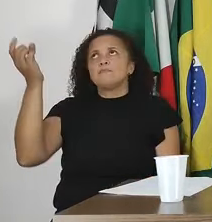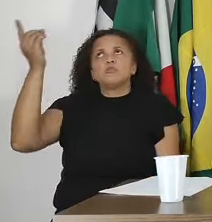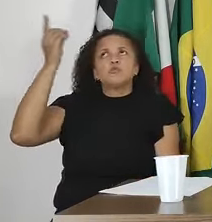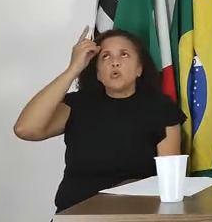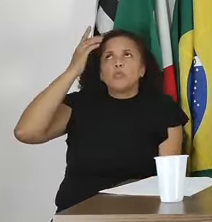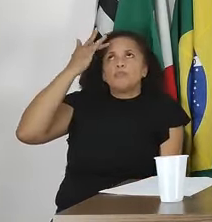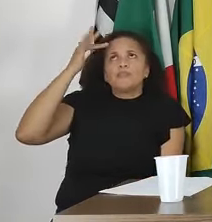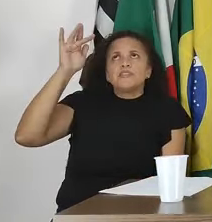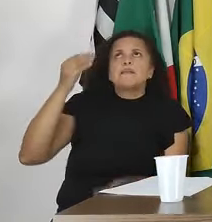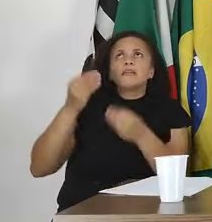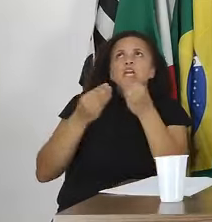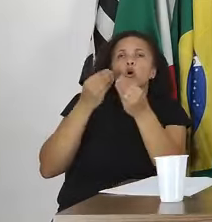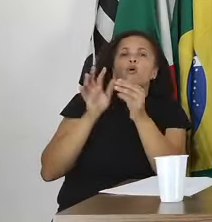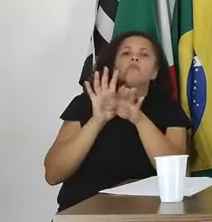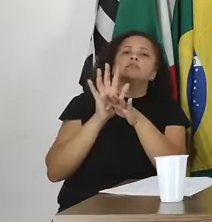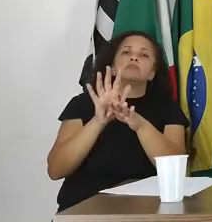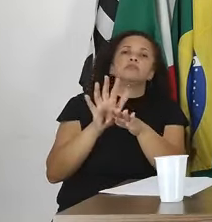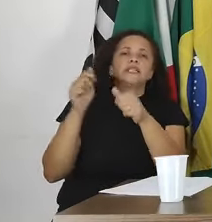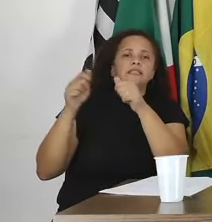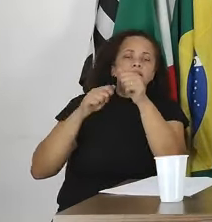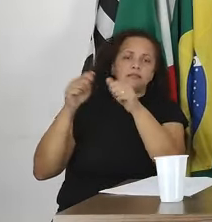né?